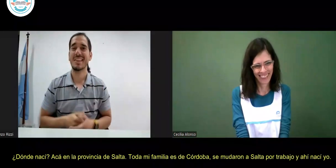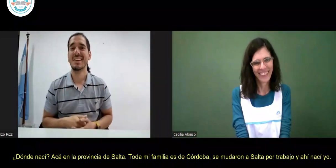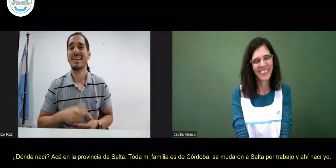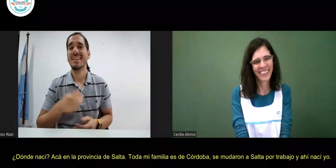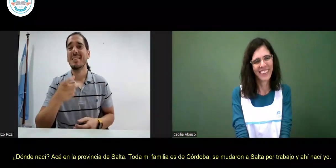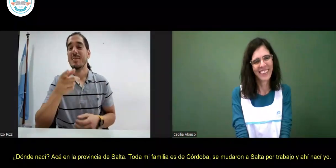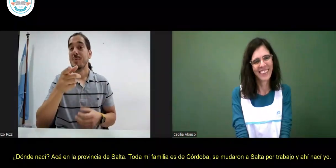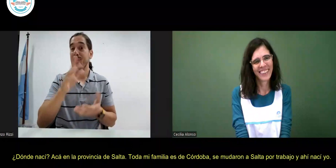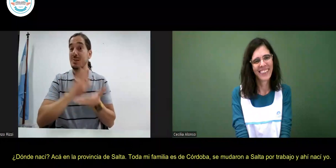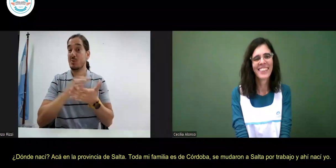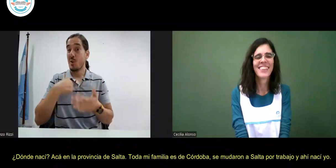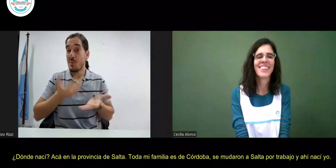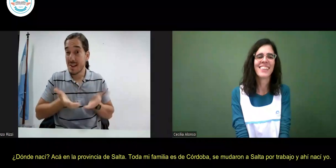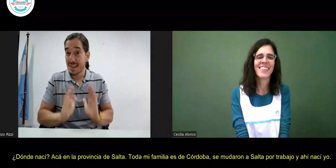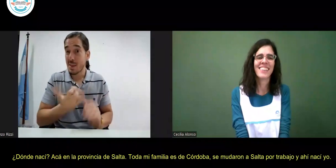me encanta.